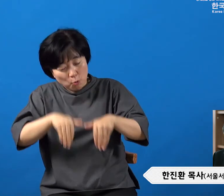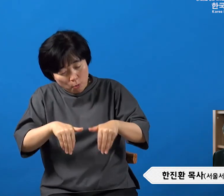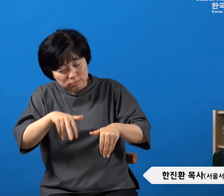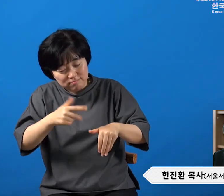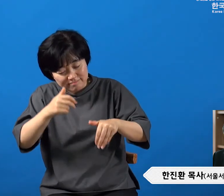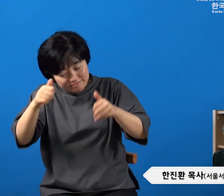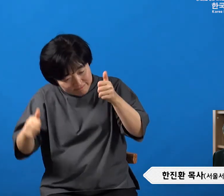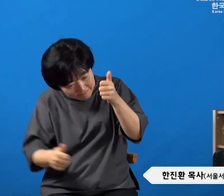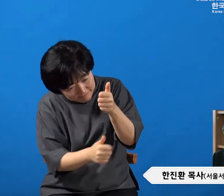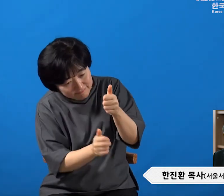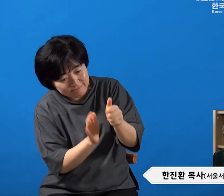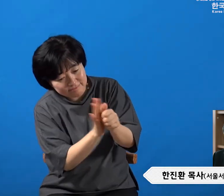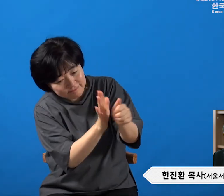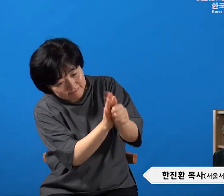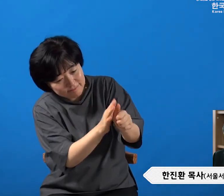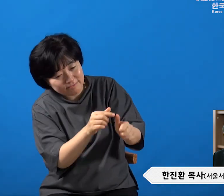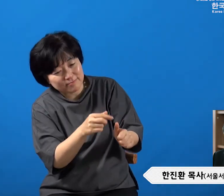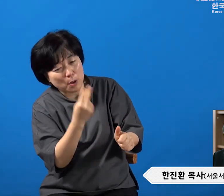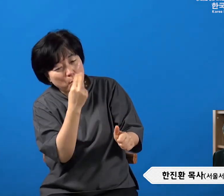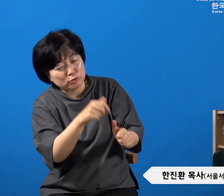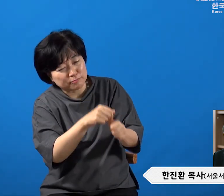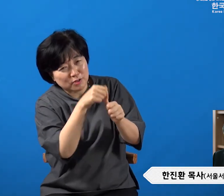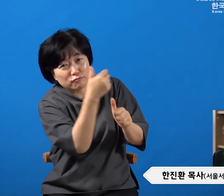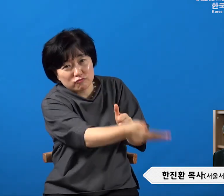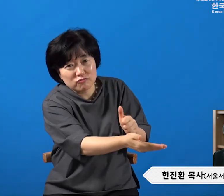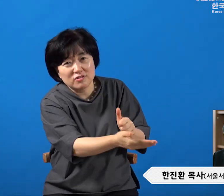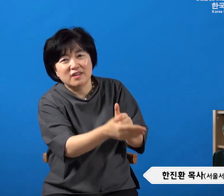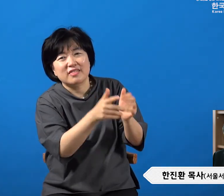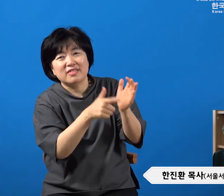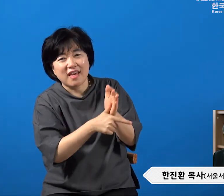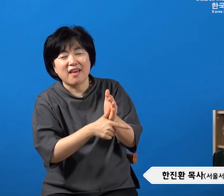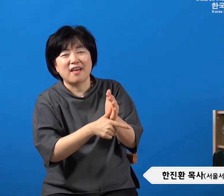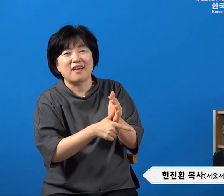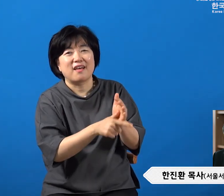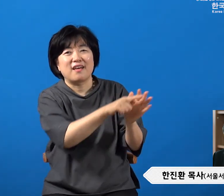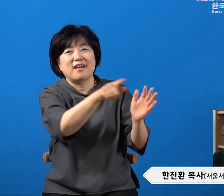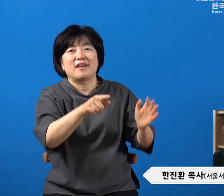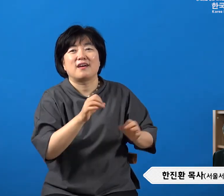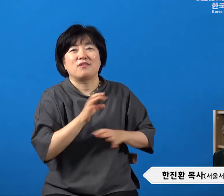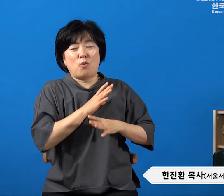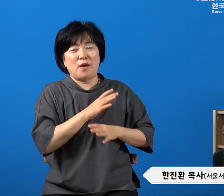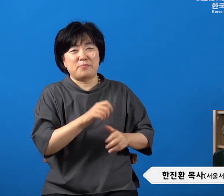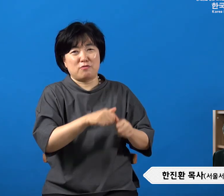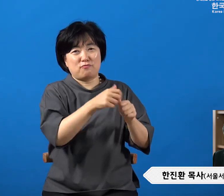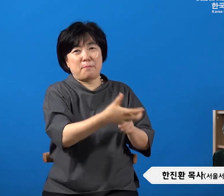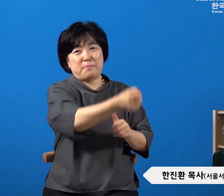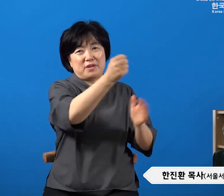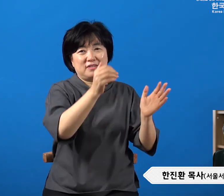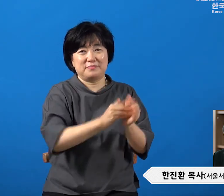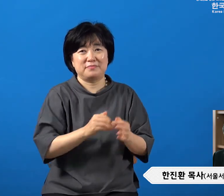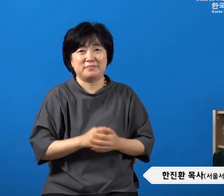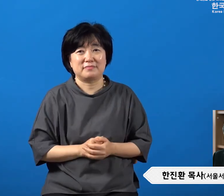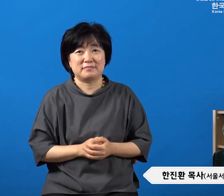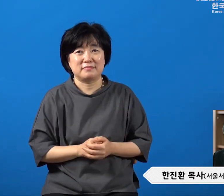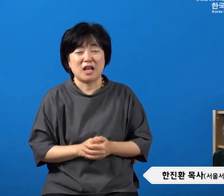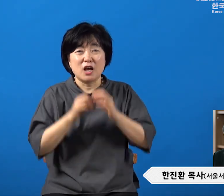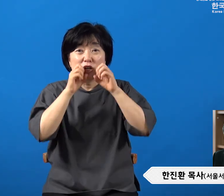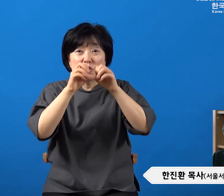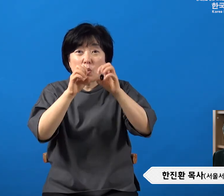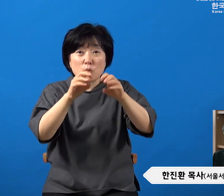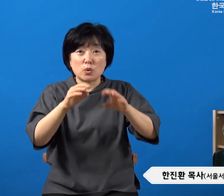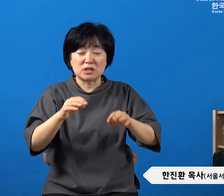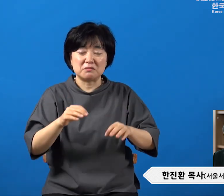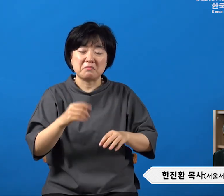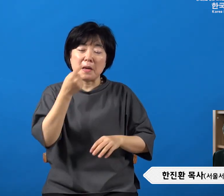것이죠. 그런 거 보면 여러분, 전도는 입으로 하는 것이 아닙니다. 몸으로 하는 것입니다. 섬김으로 하는